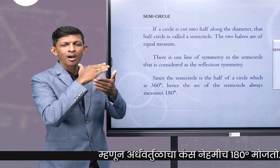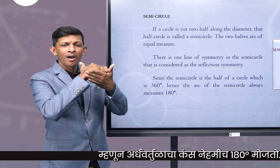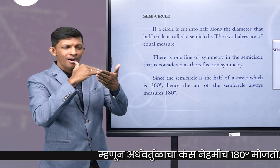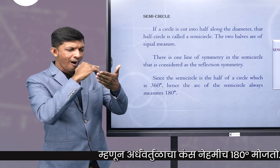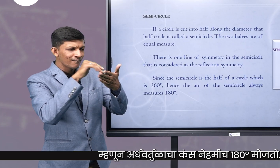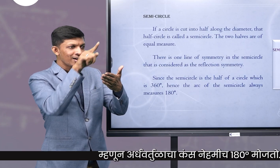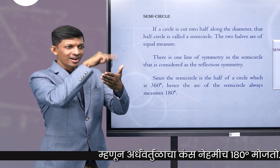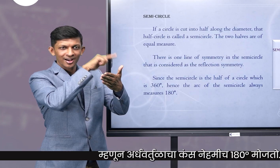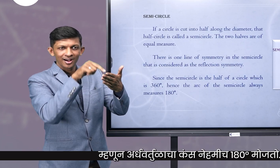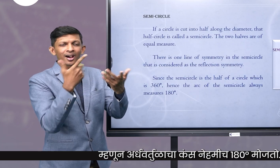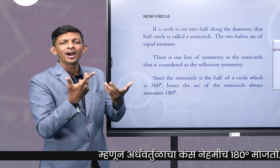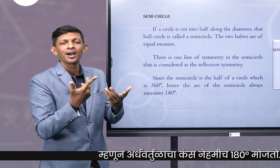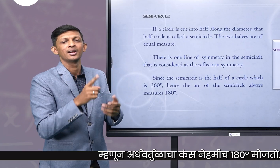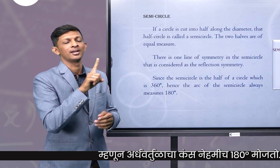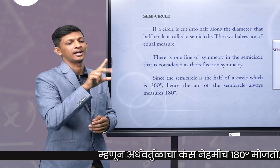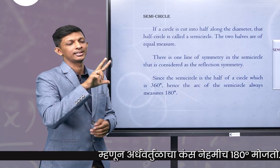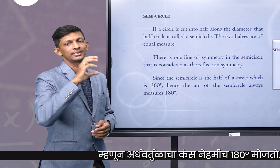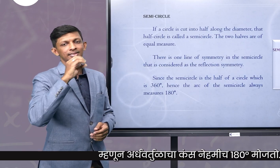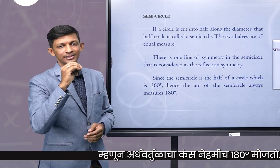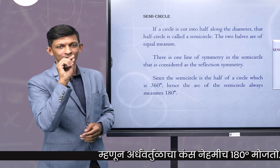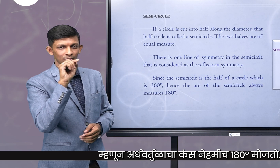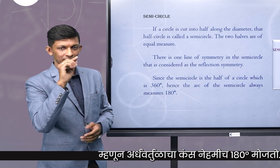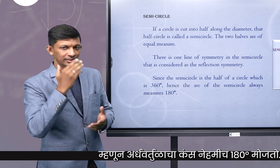नेहमीच 180 अंश मोजतो.